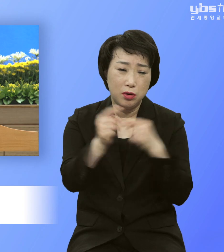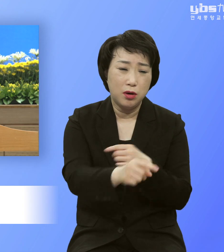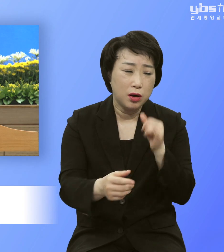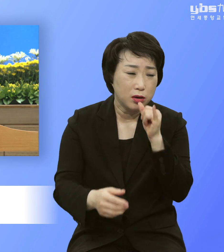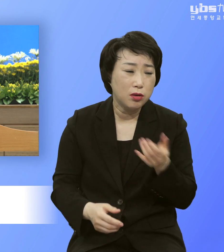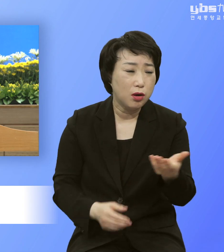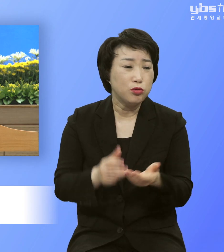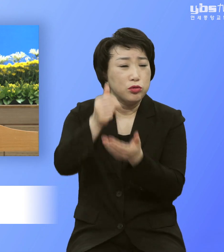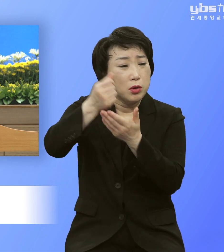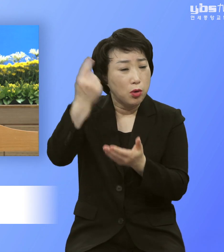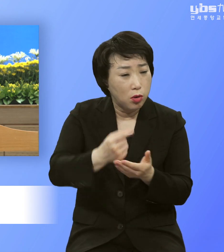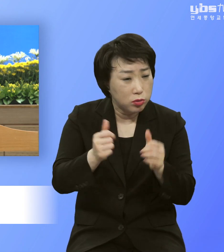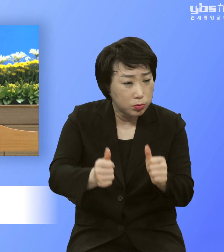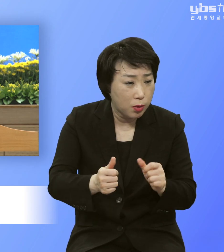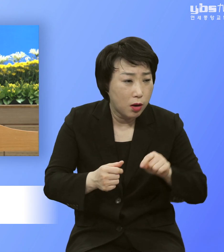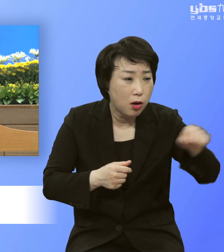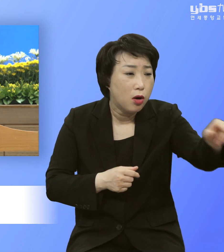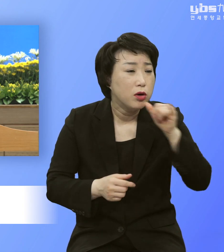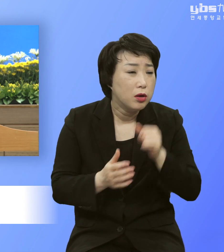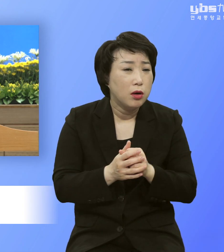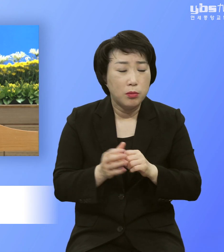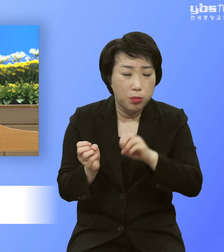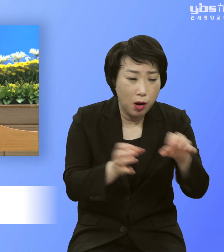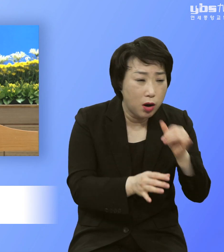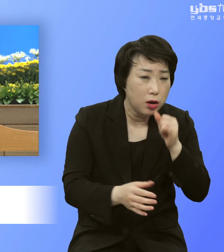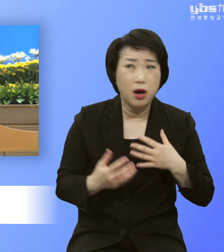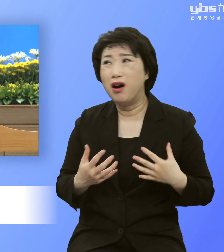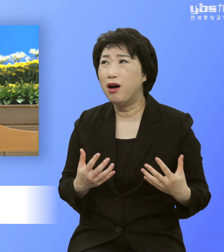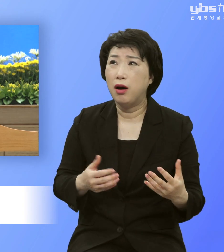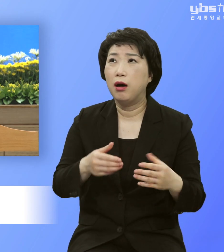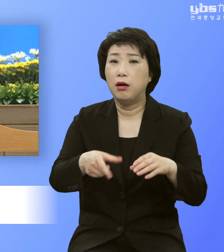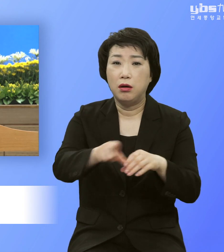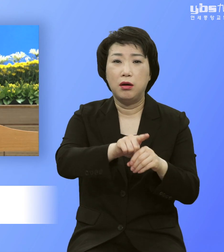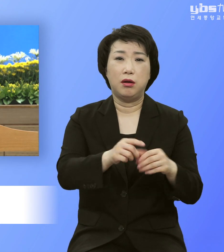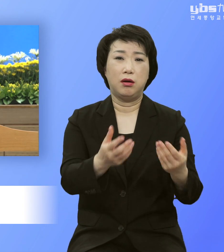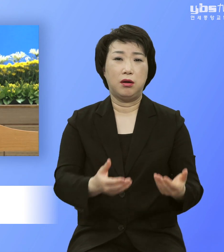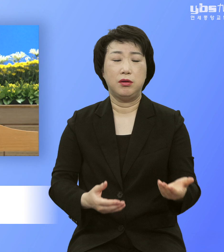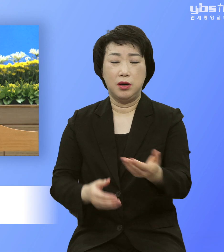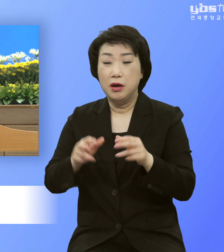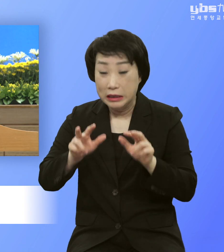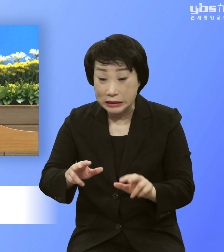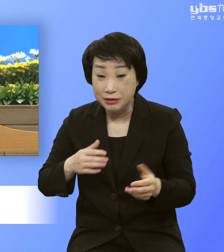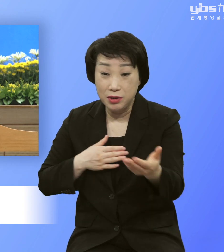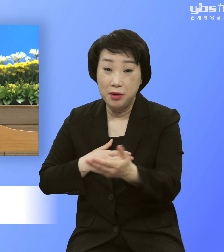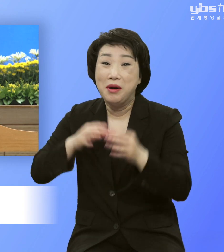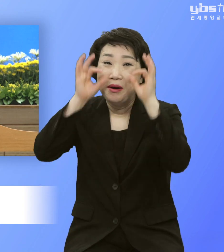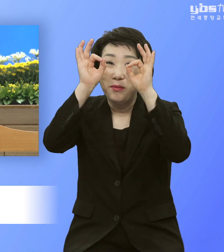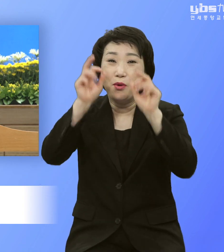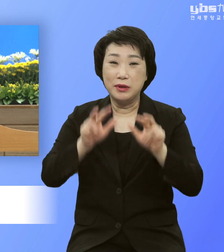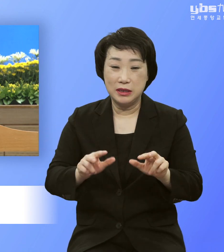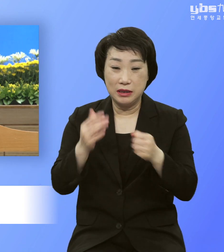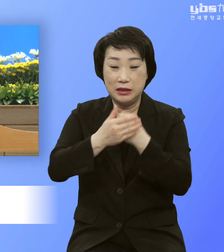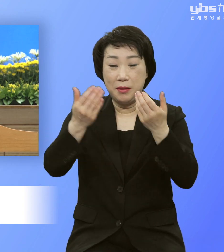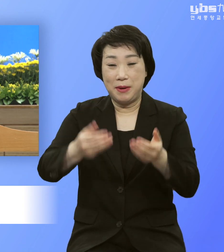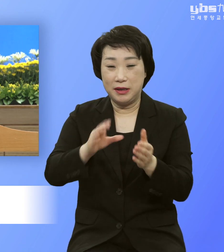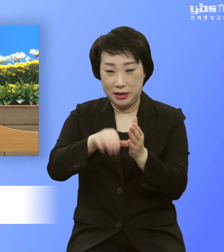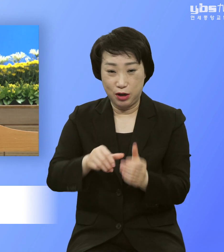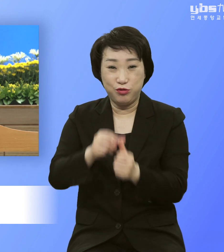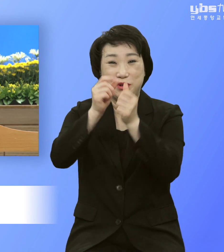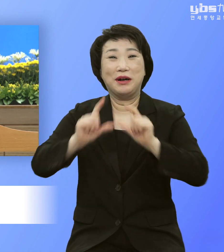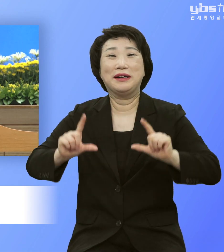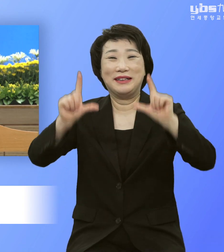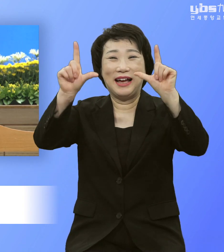주님 오시면 버림받고 어찌할 거면 무슨 소용이 있느냐 이 말이에요. 그래서 지금 여러분이 보라, 지금이 은혜 받을 만한